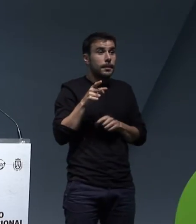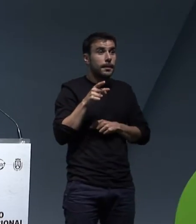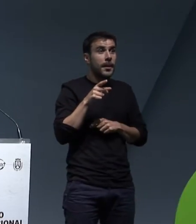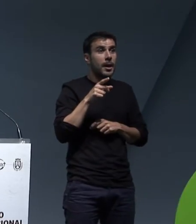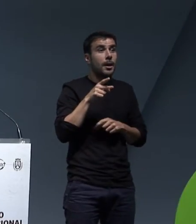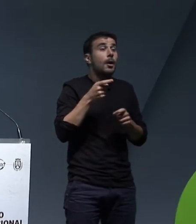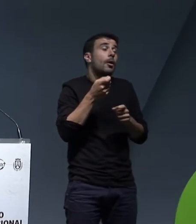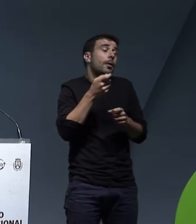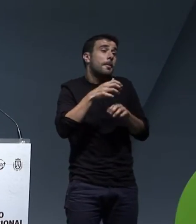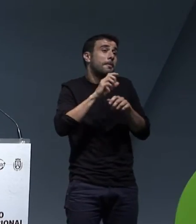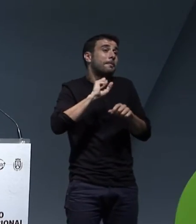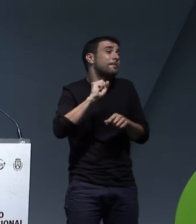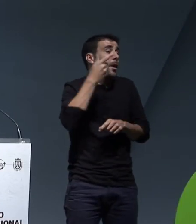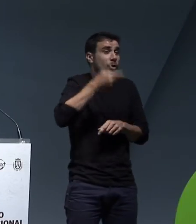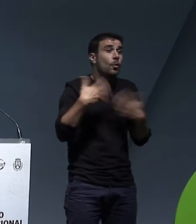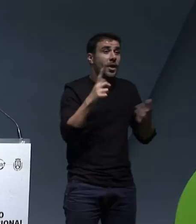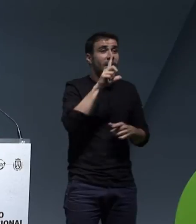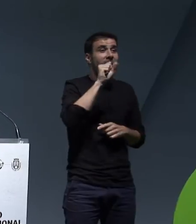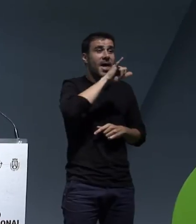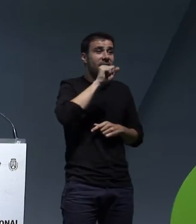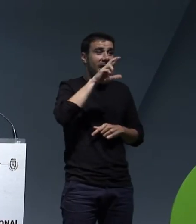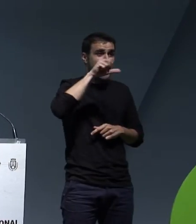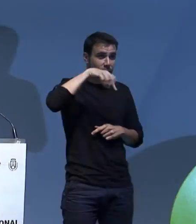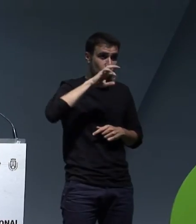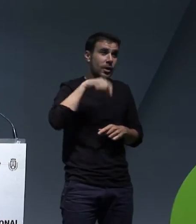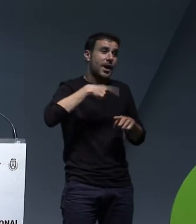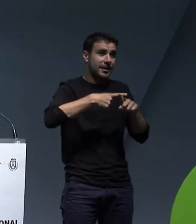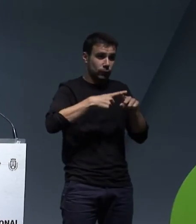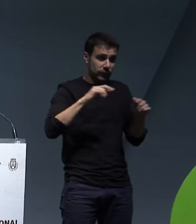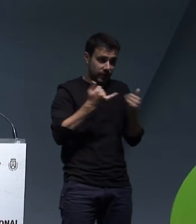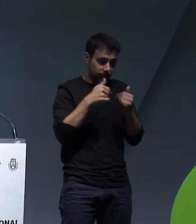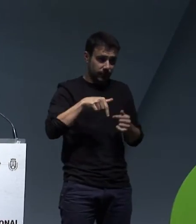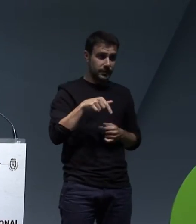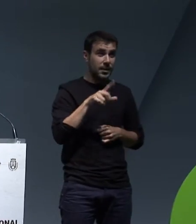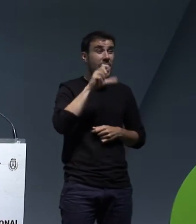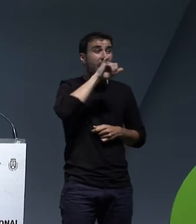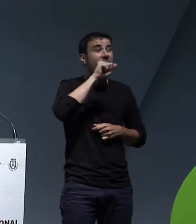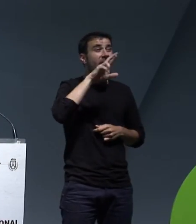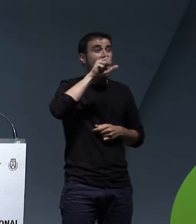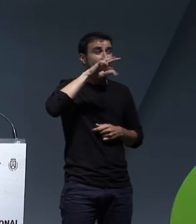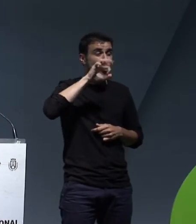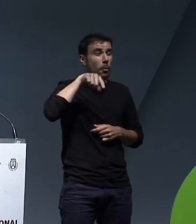el lazareto en Santa Cruz de Tenerife. El lazareto planteaba graves problemas